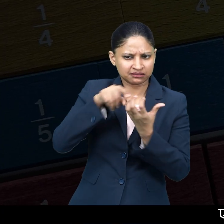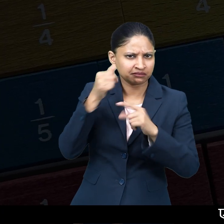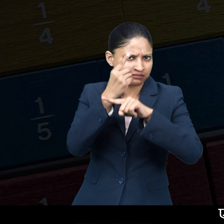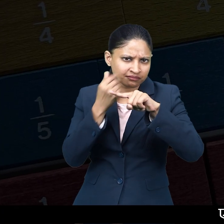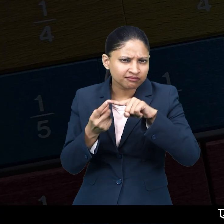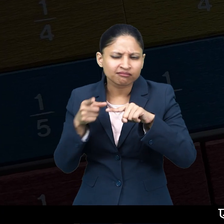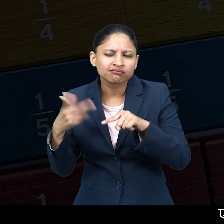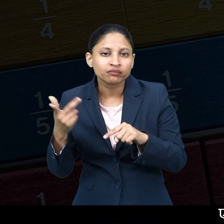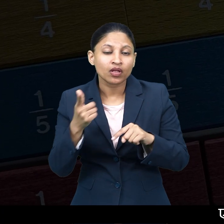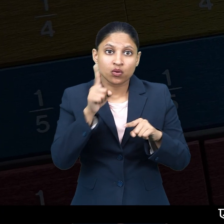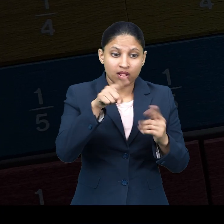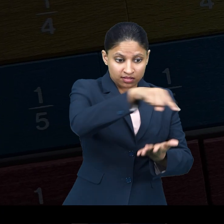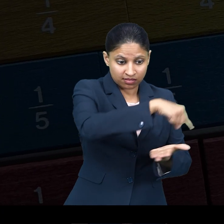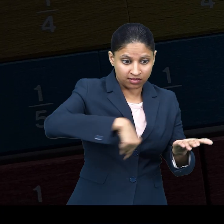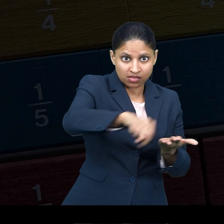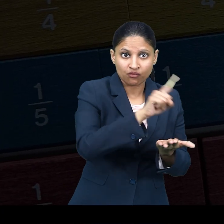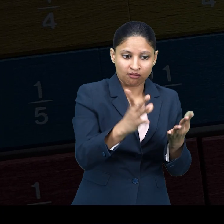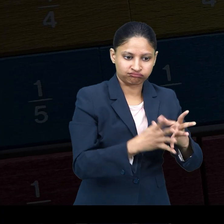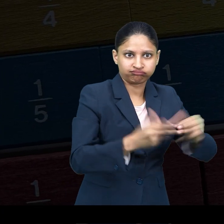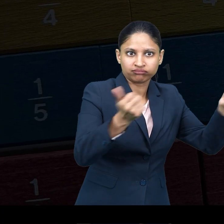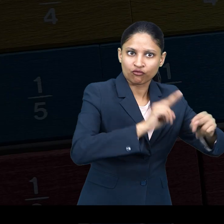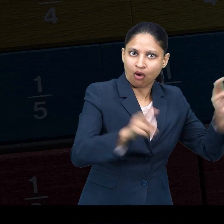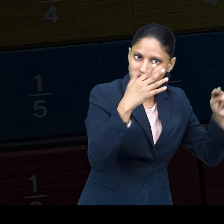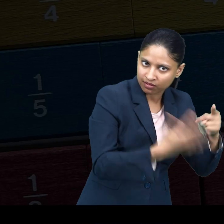एक मिश्रित अंश में होता है एक पूर्ण संख्या,